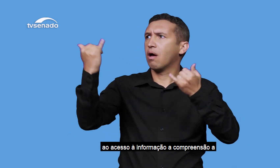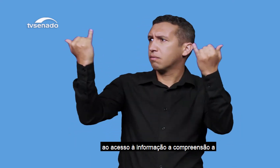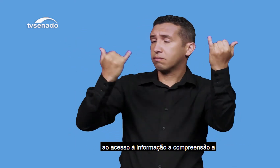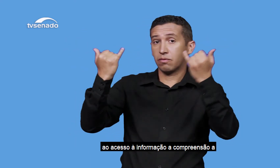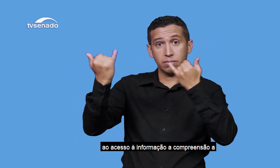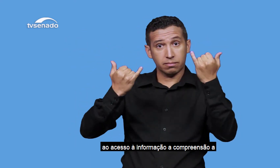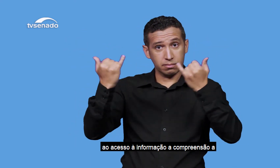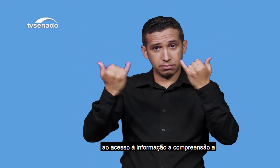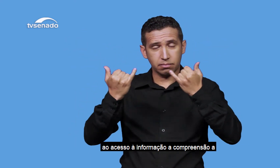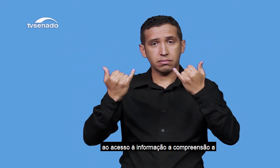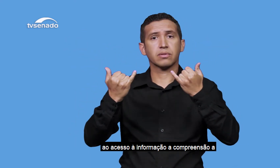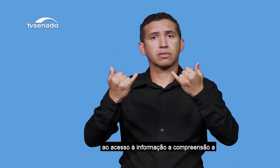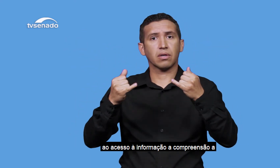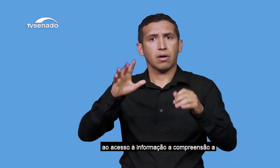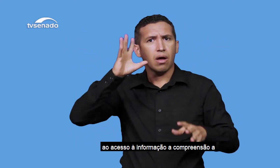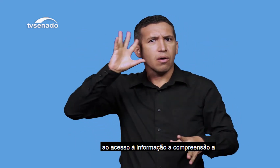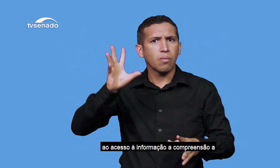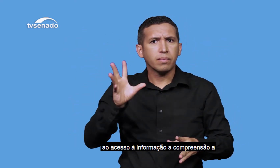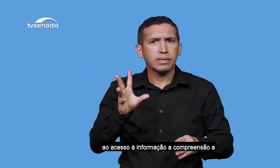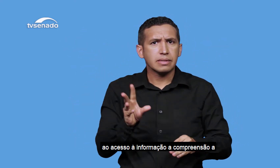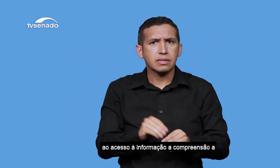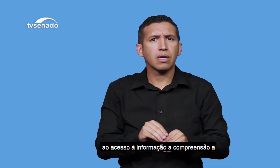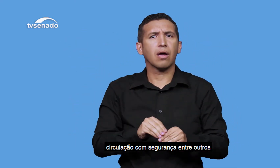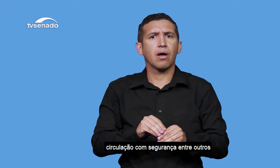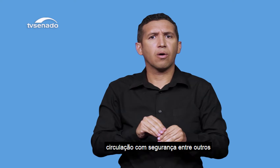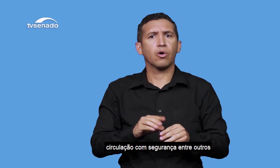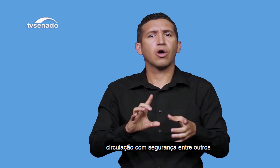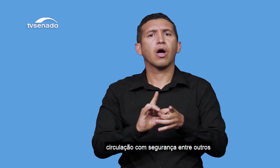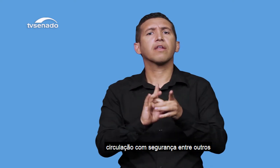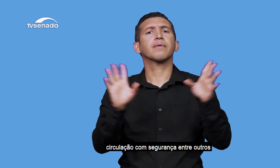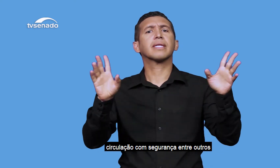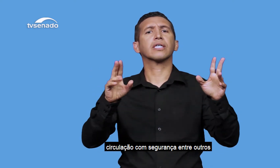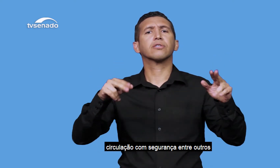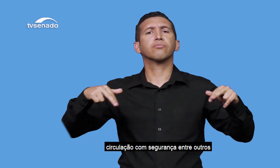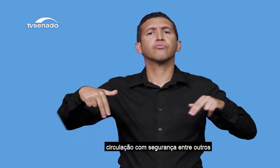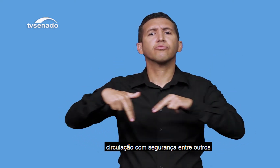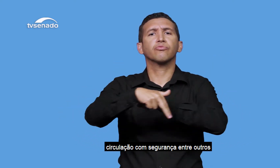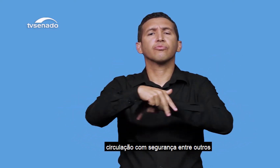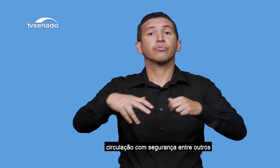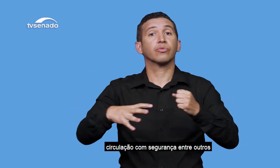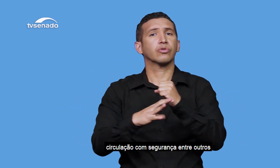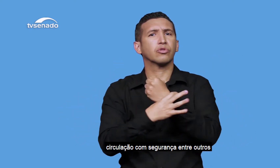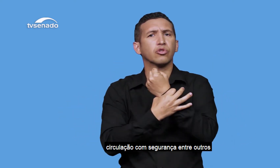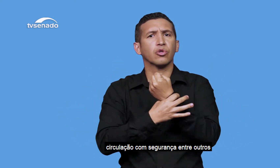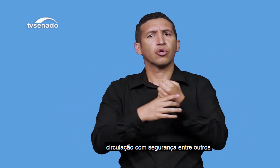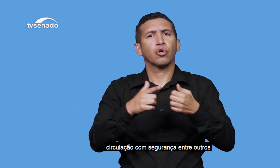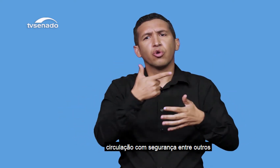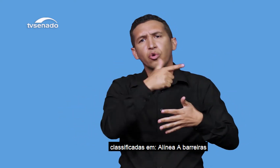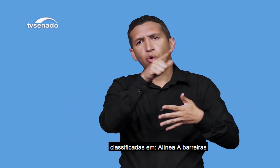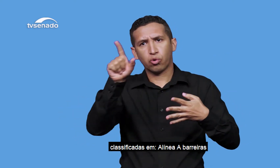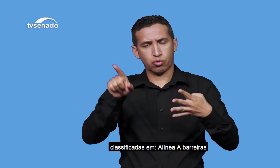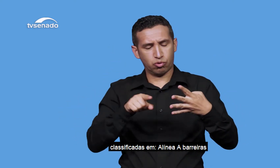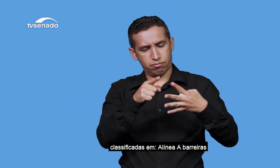acesso à informação a compreensão a circulação com segurança entre outros classificadas